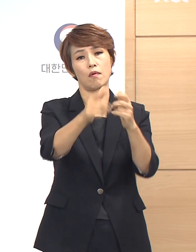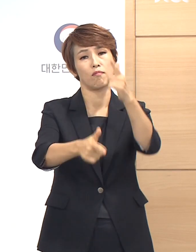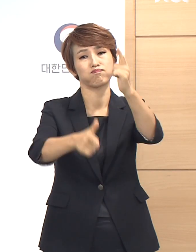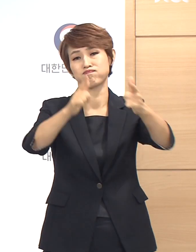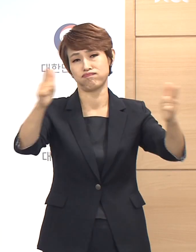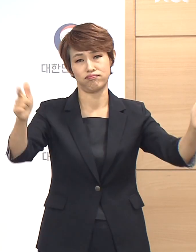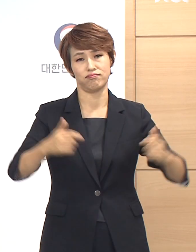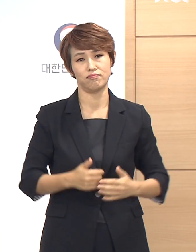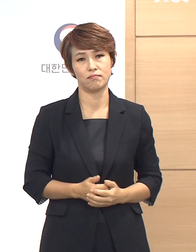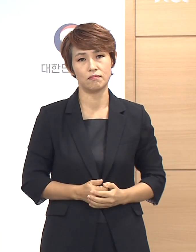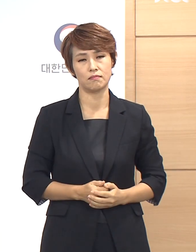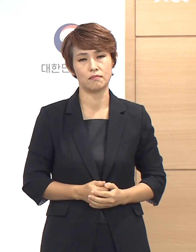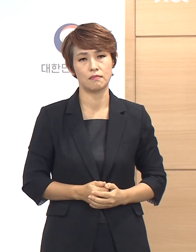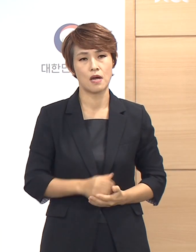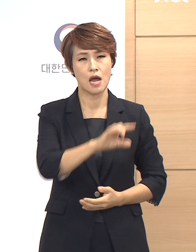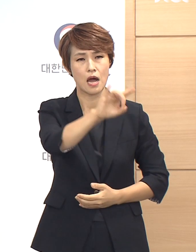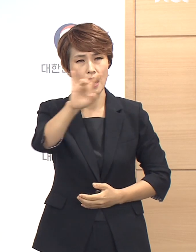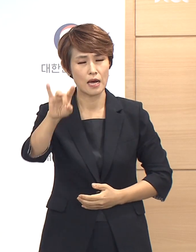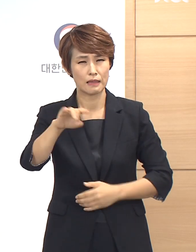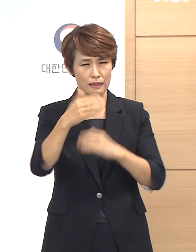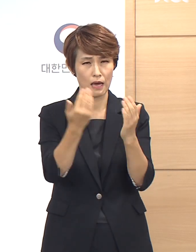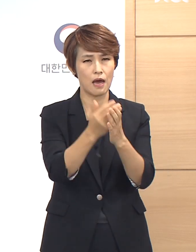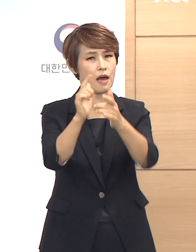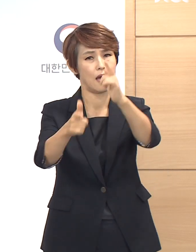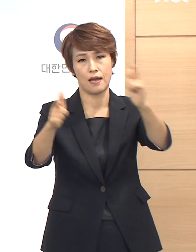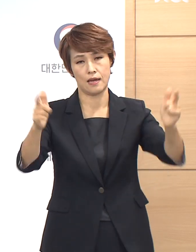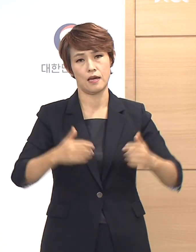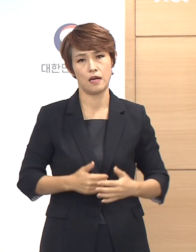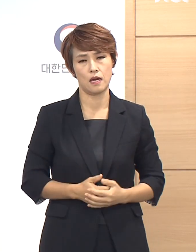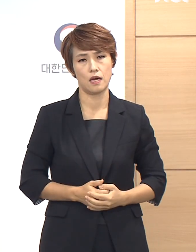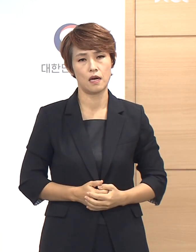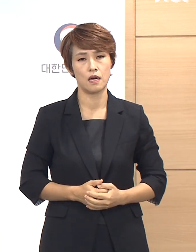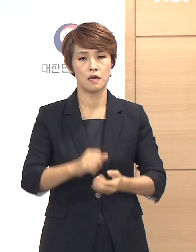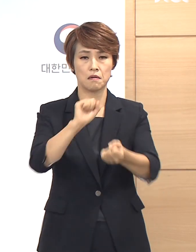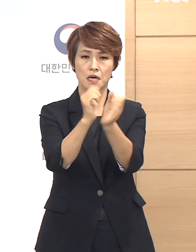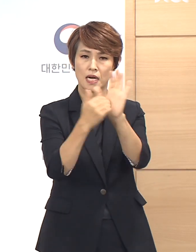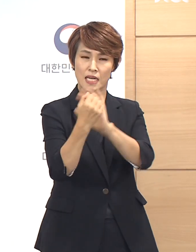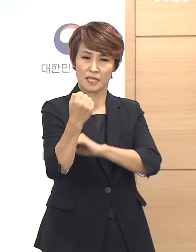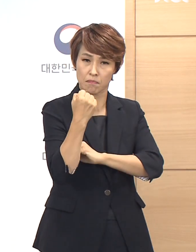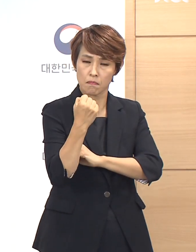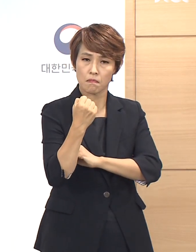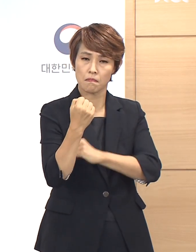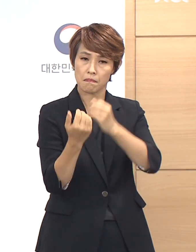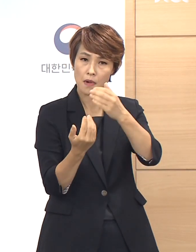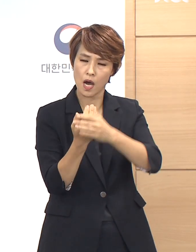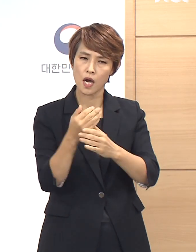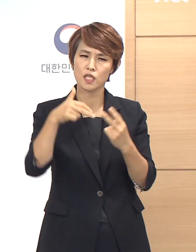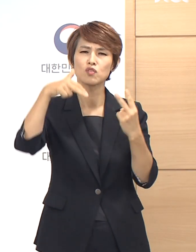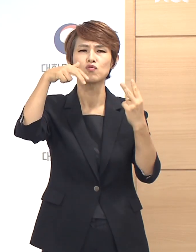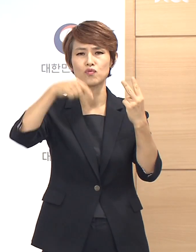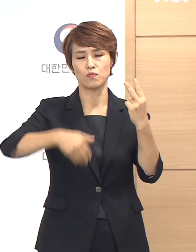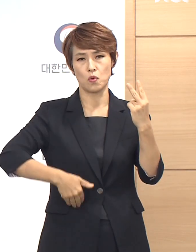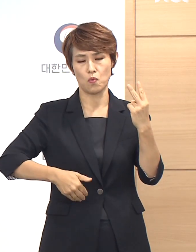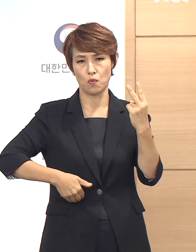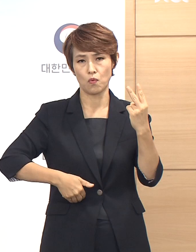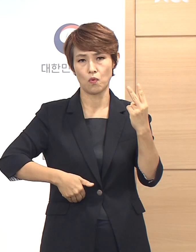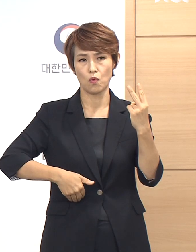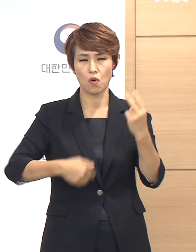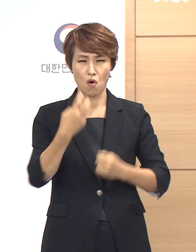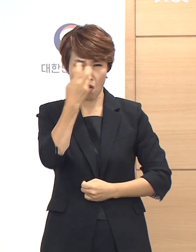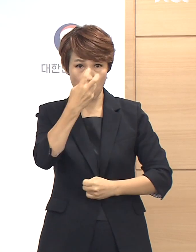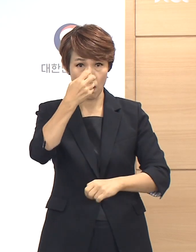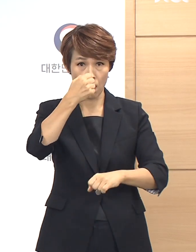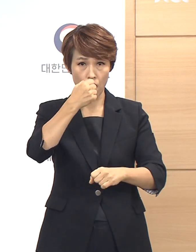한 분 한 분 다 중화항체를 측정을 해야 되는데 중화항체 측정은 2주가 걸리면서 비용도